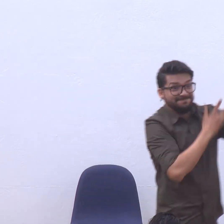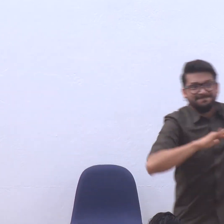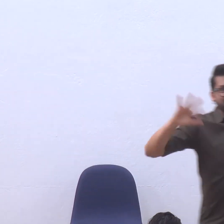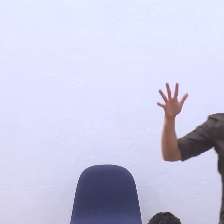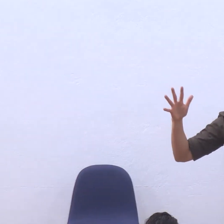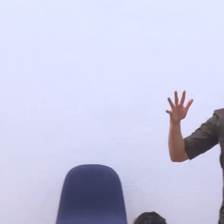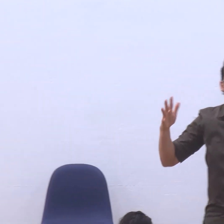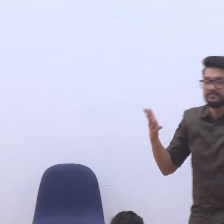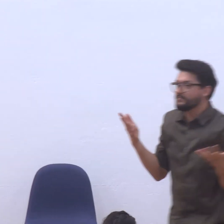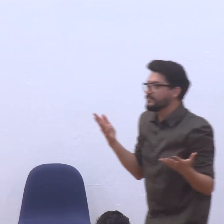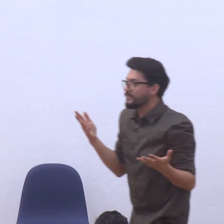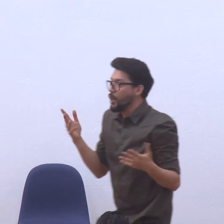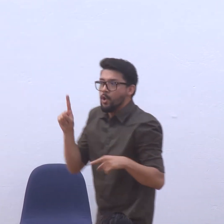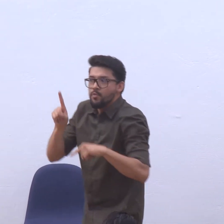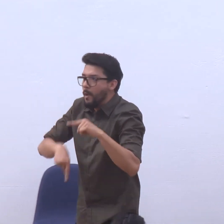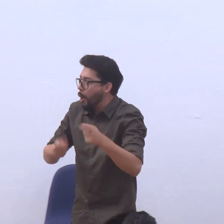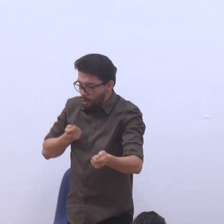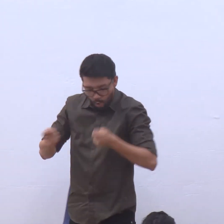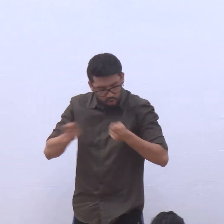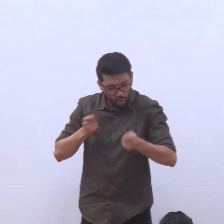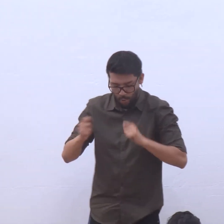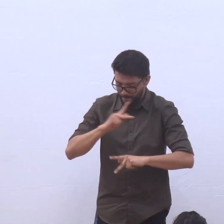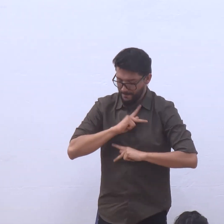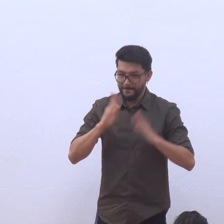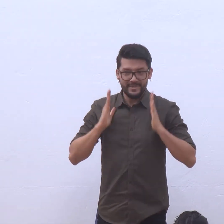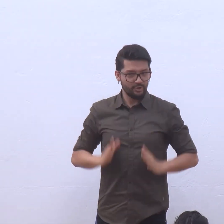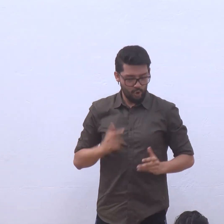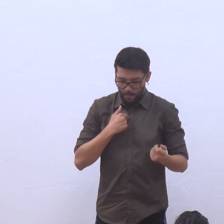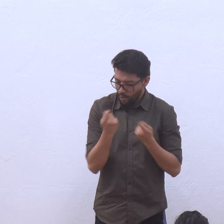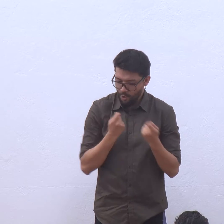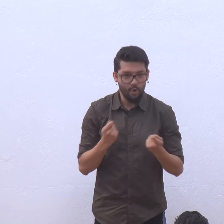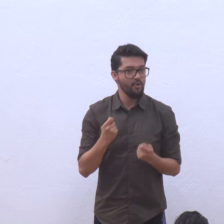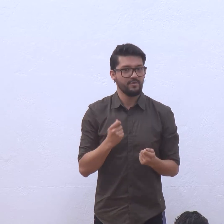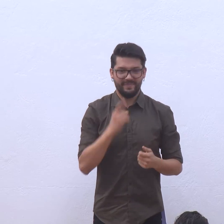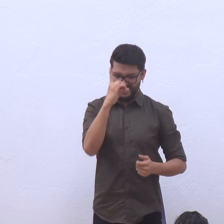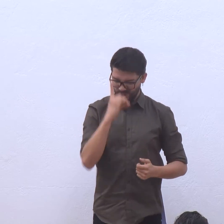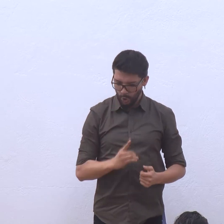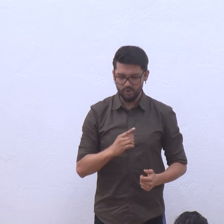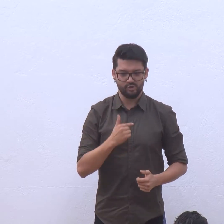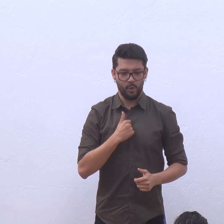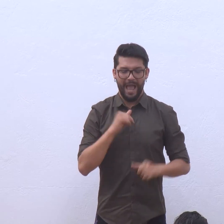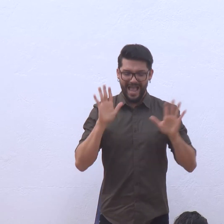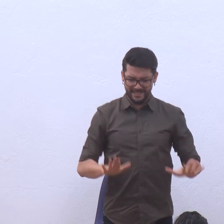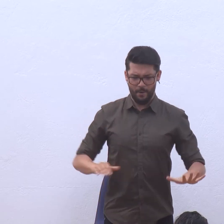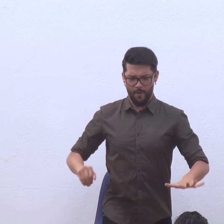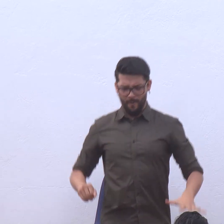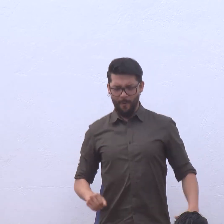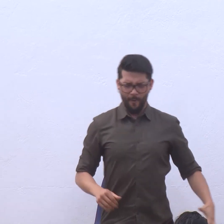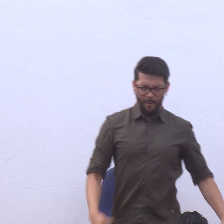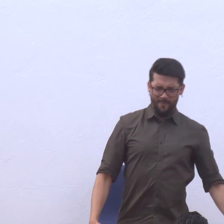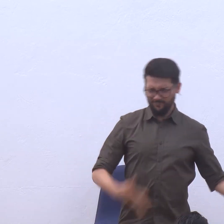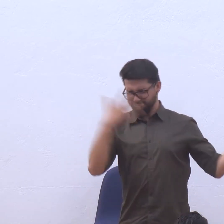el río lo abraza totalmente. No hay control humano, no hay cómo atravesarlo de su forma